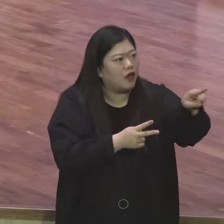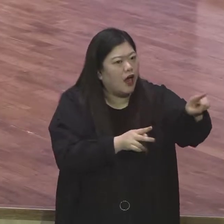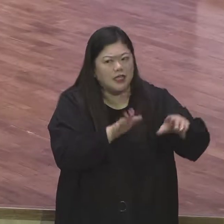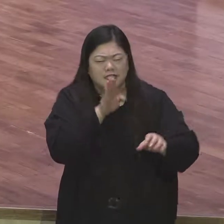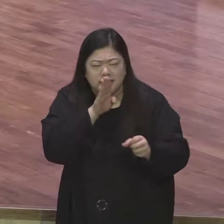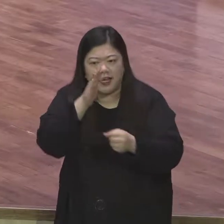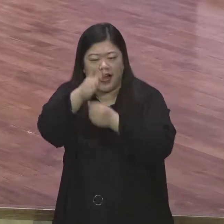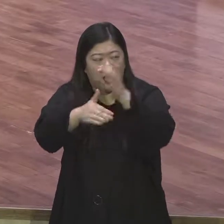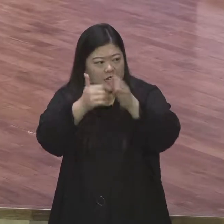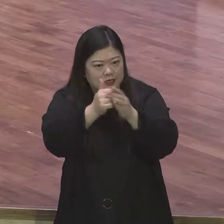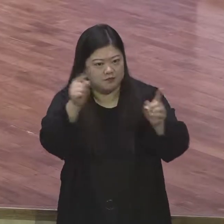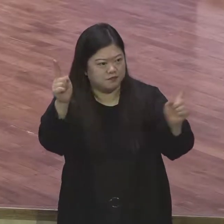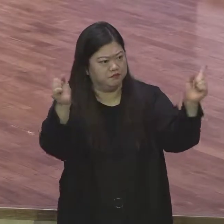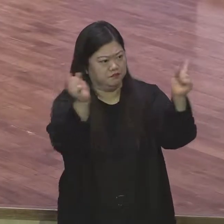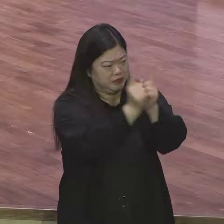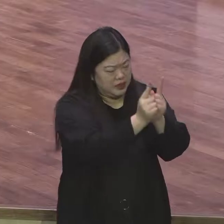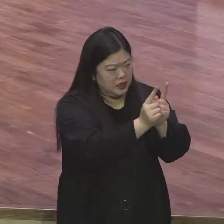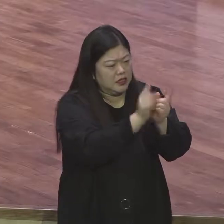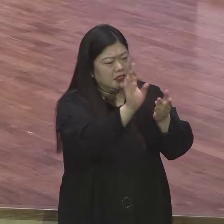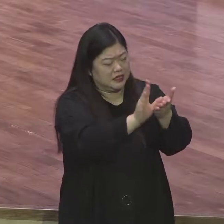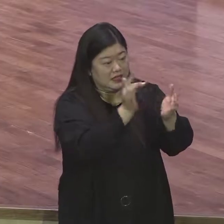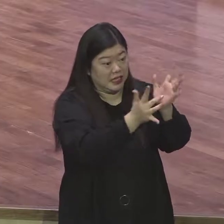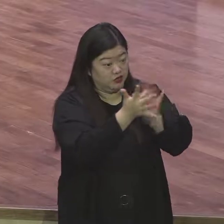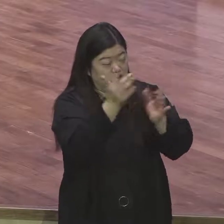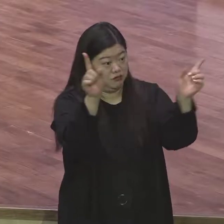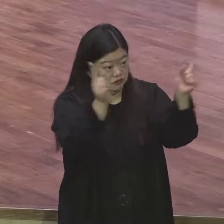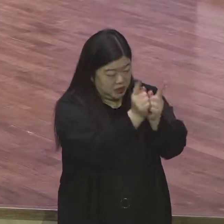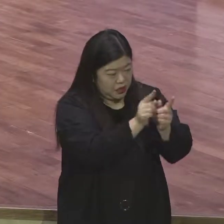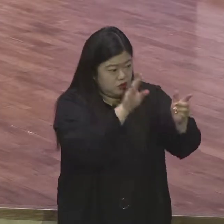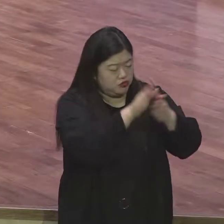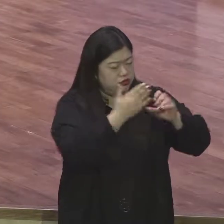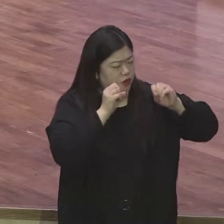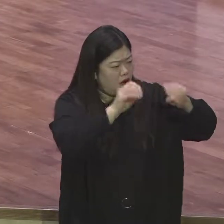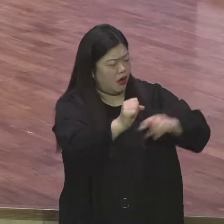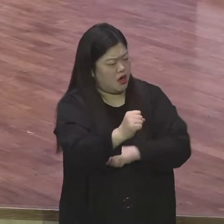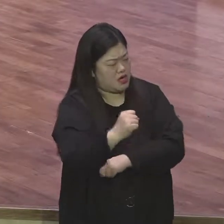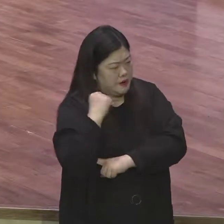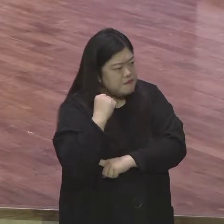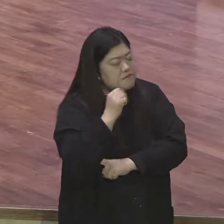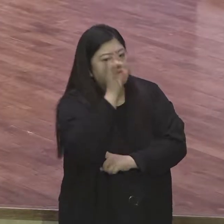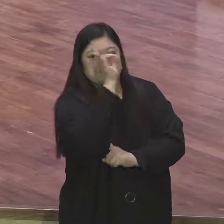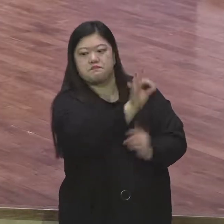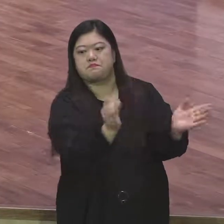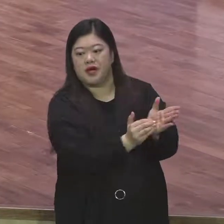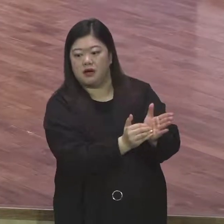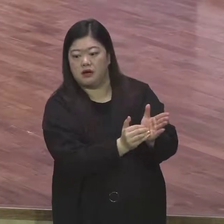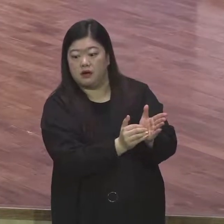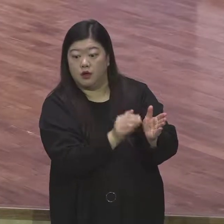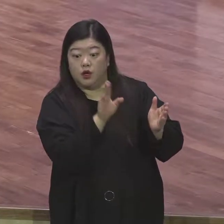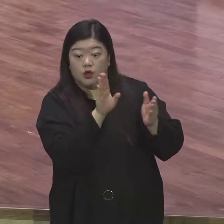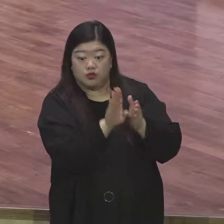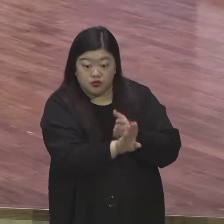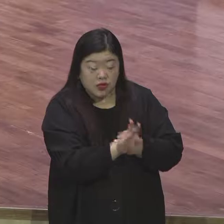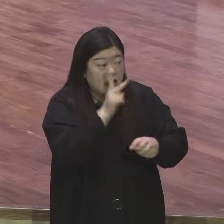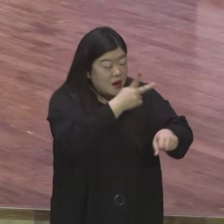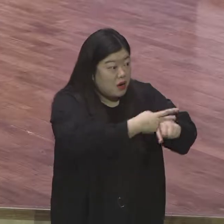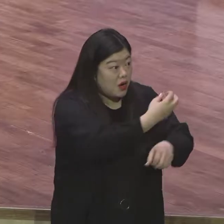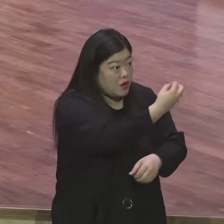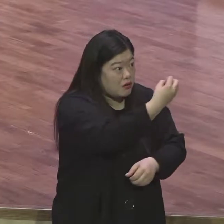시대에 세운 전도자다. 그러면 그 전도자 입에서 나온 말은 무조건 하나님의 뜻이다. 이렇게 본